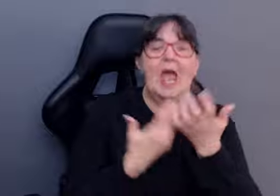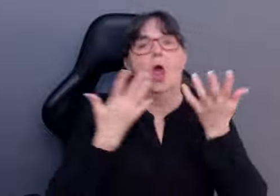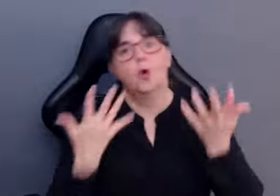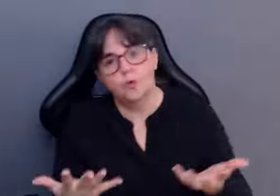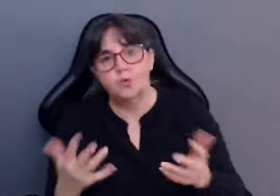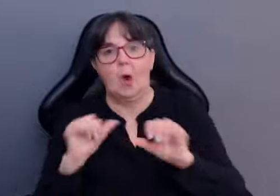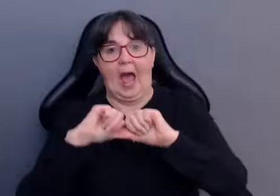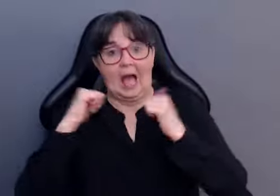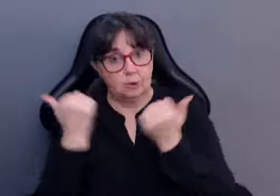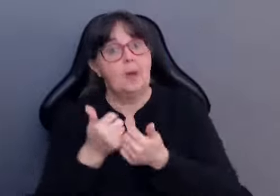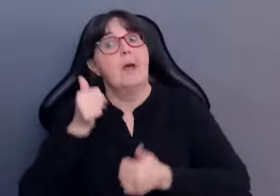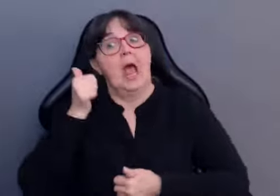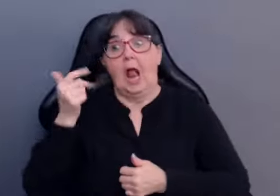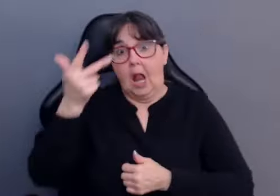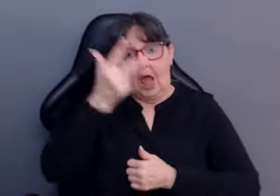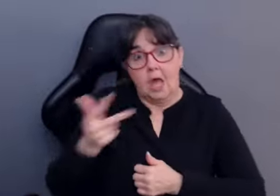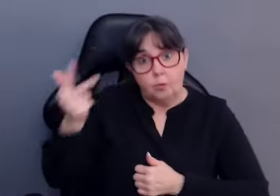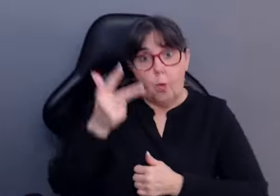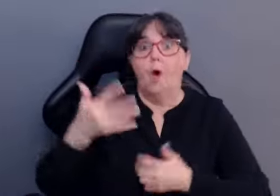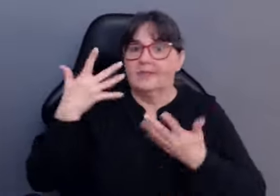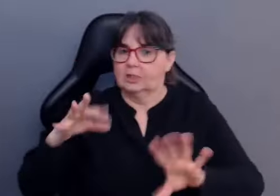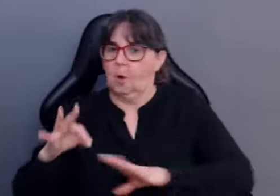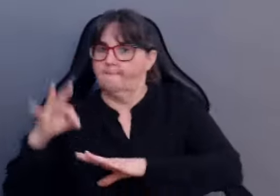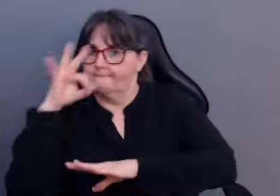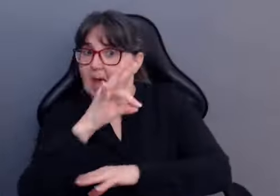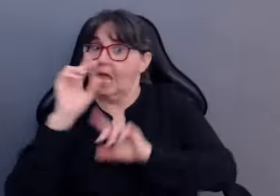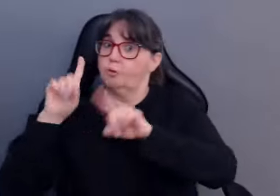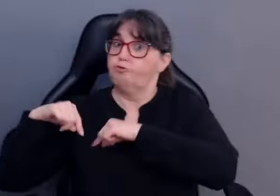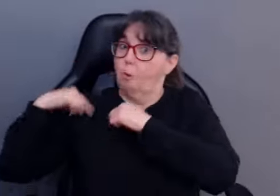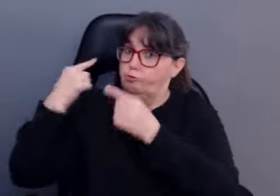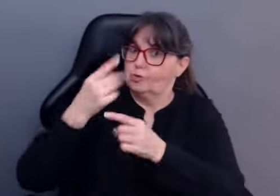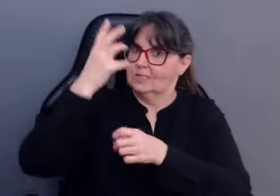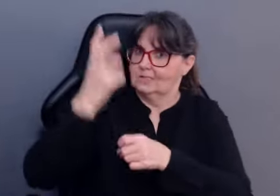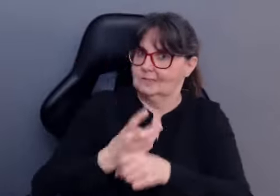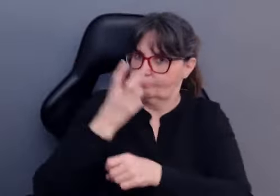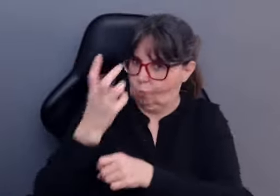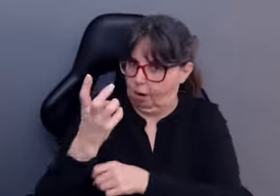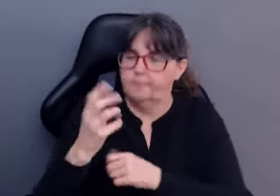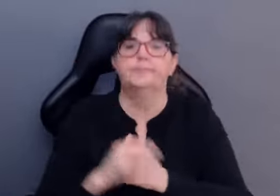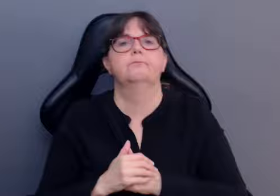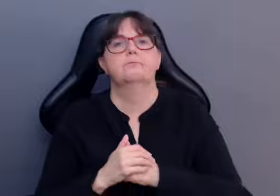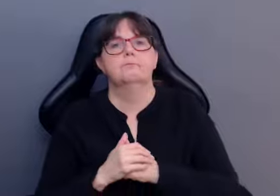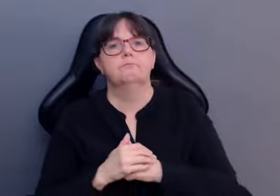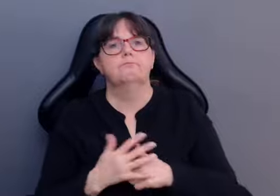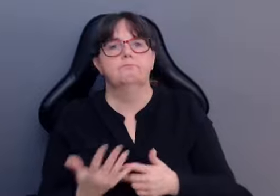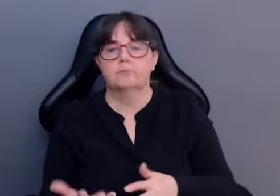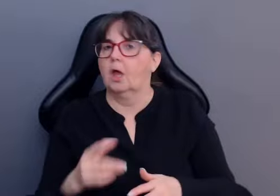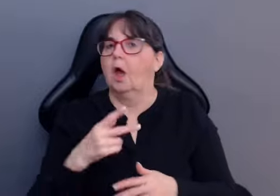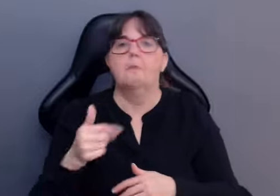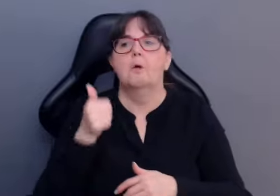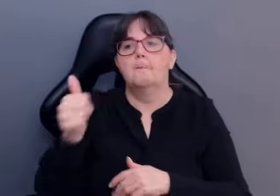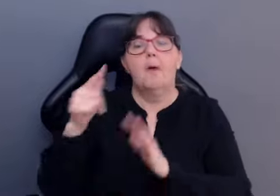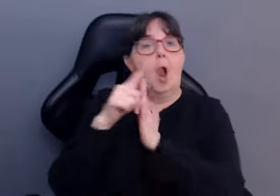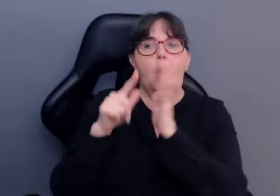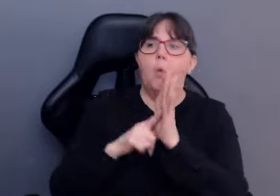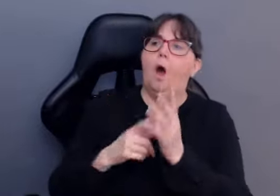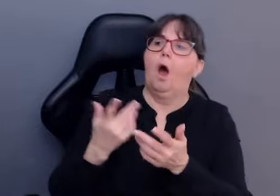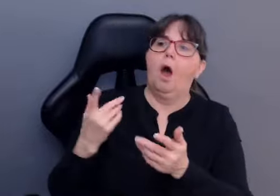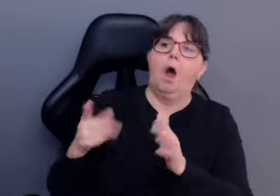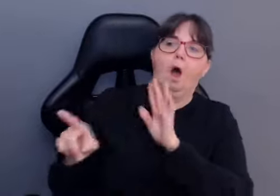en règle depuis au moins 6 mois, non interdites par la loi,